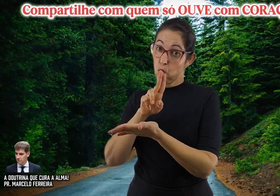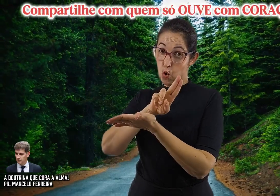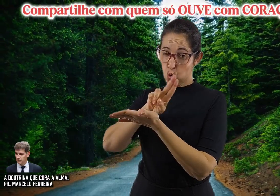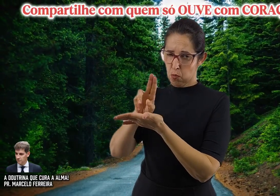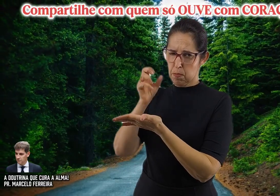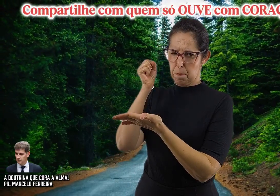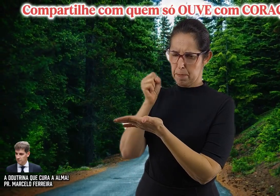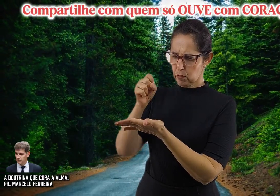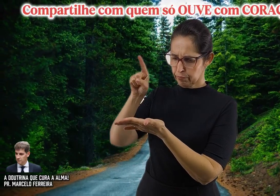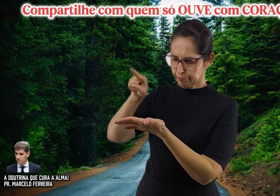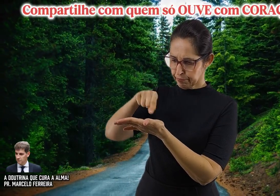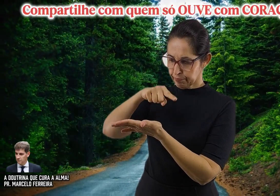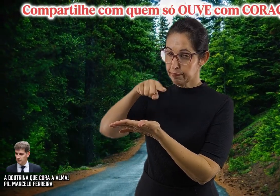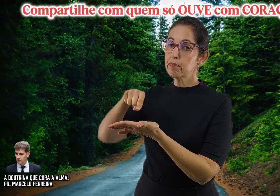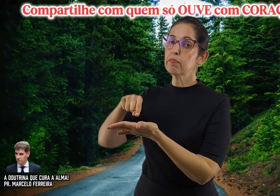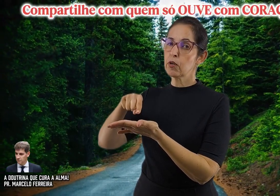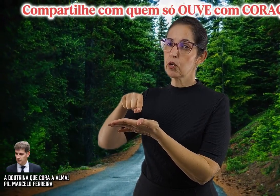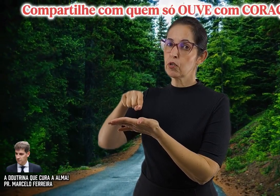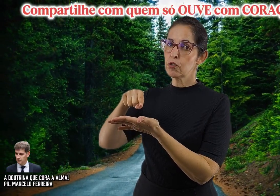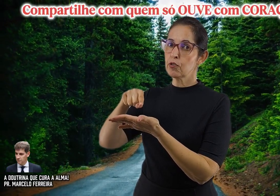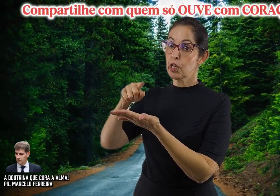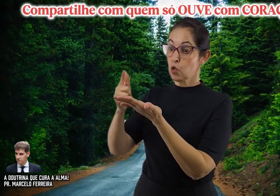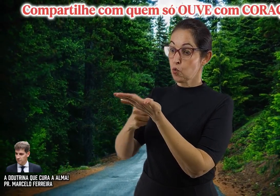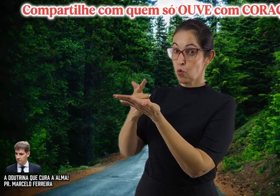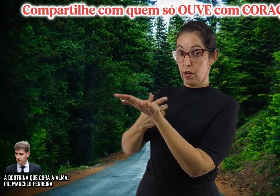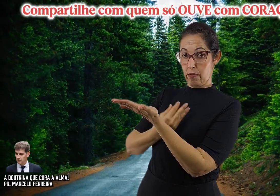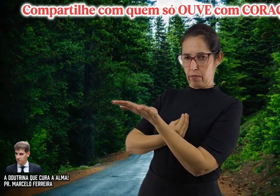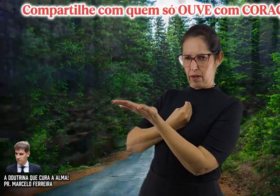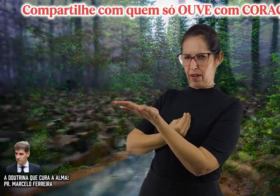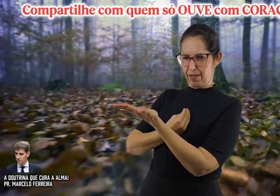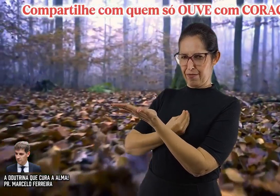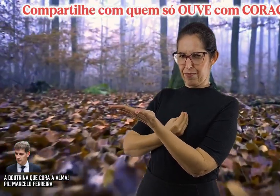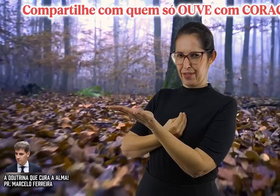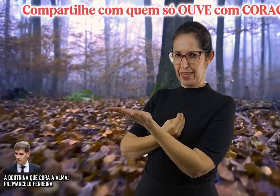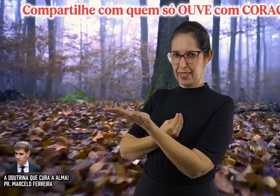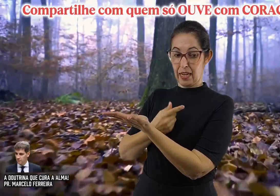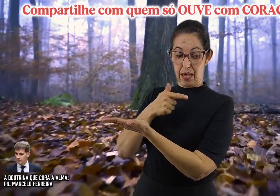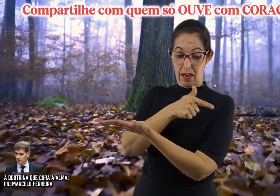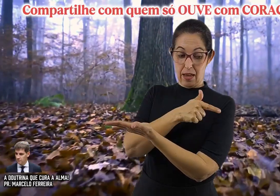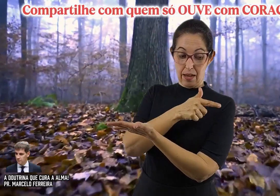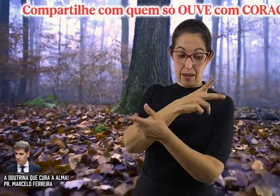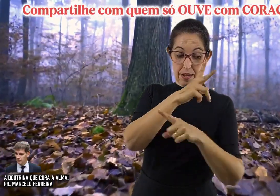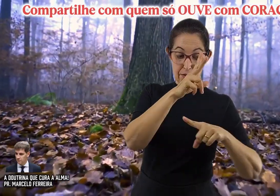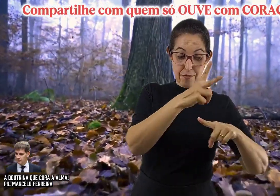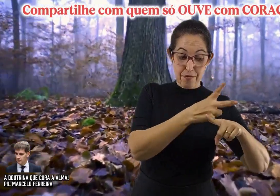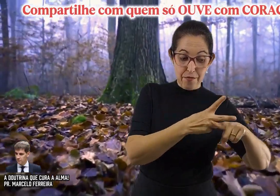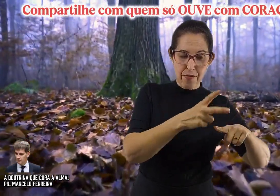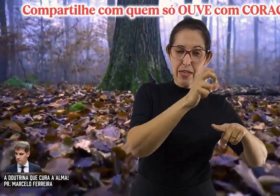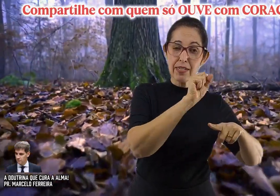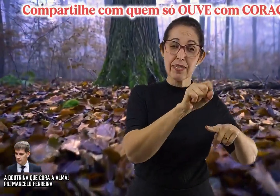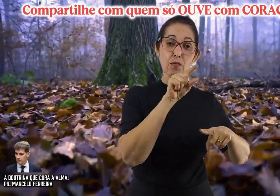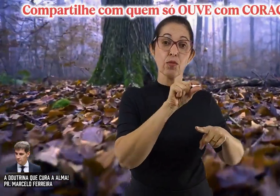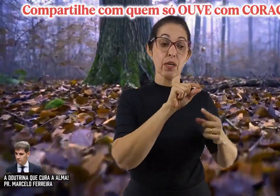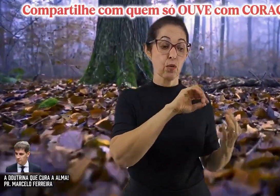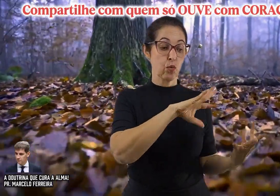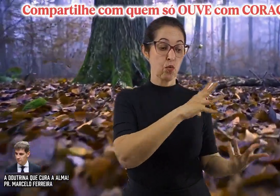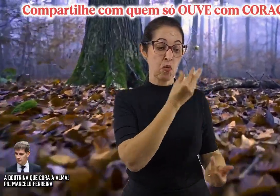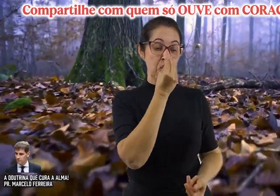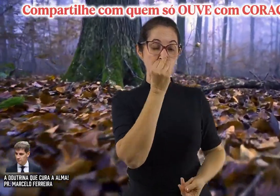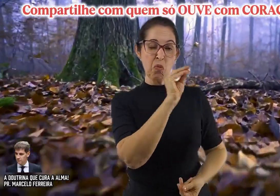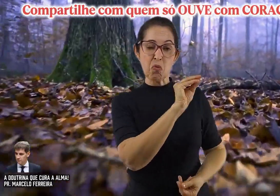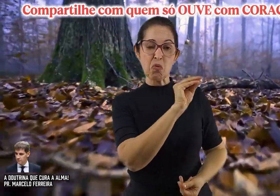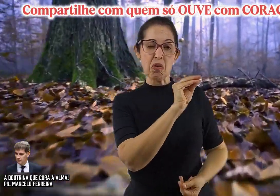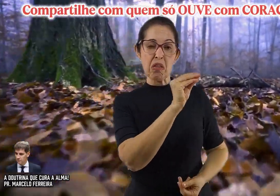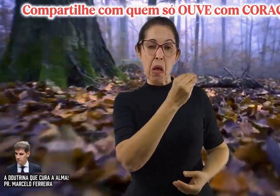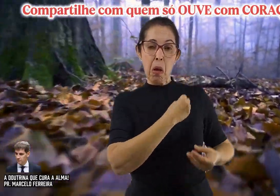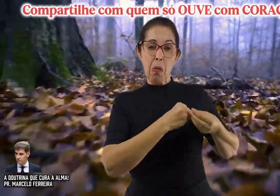riscado do livro da vida. Aquele que vencer, venceu o quê? Venceu o mundo, venceu o